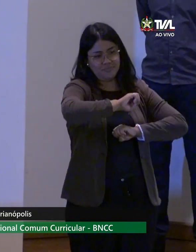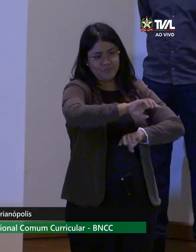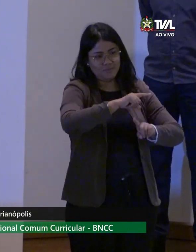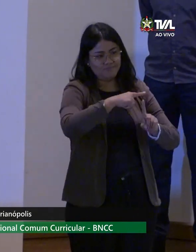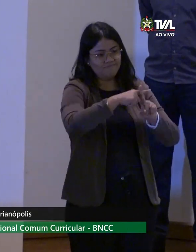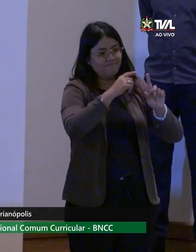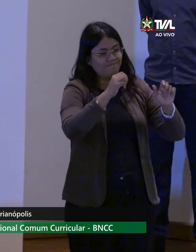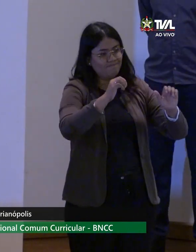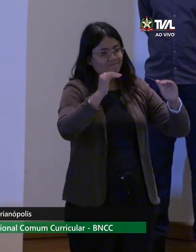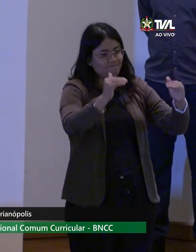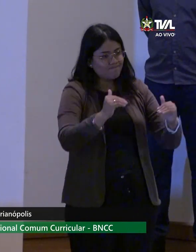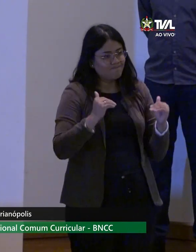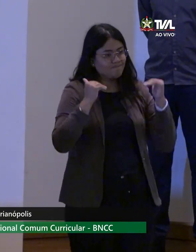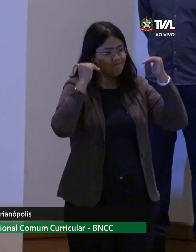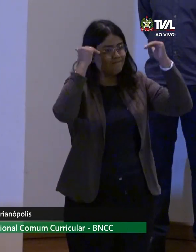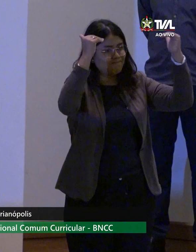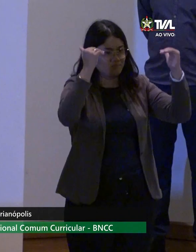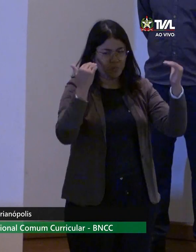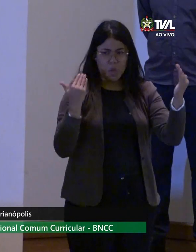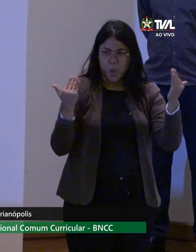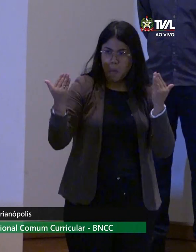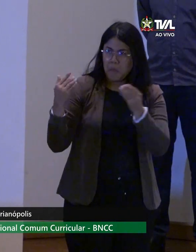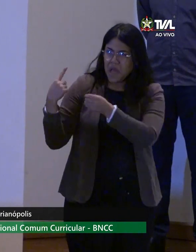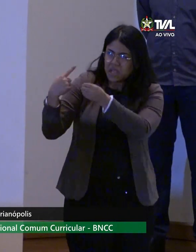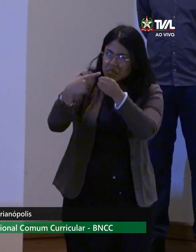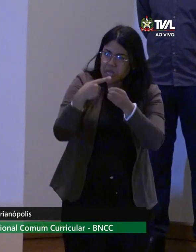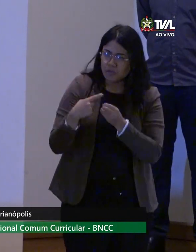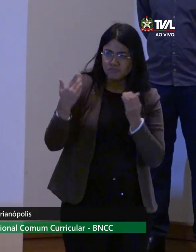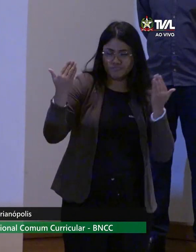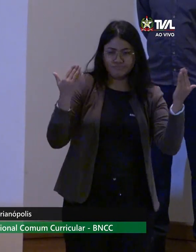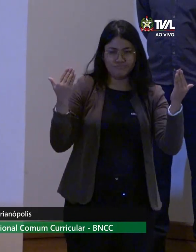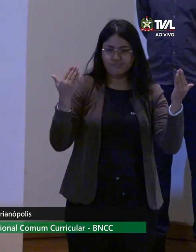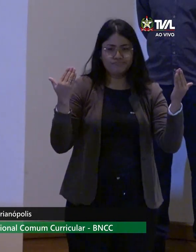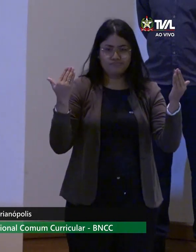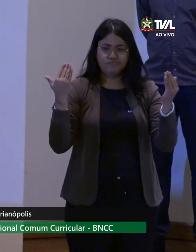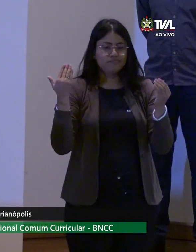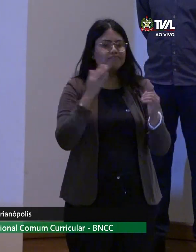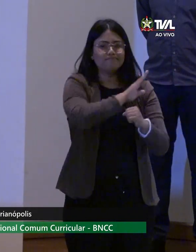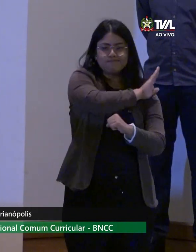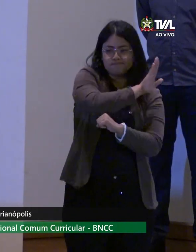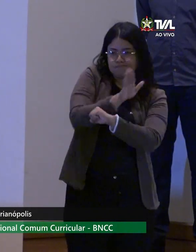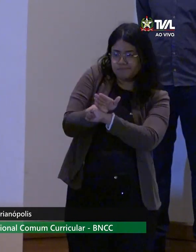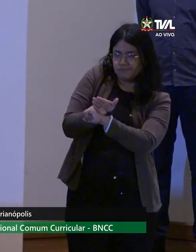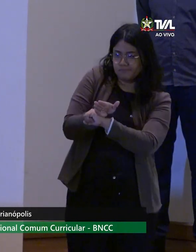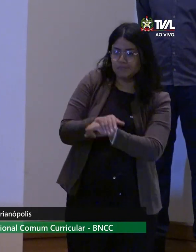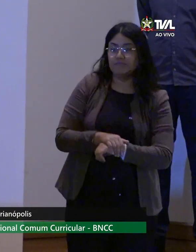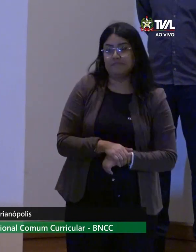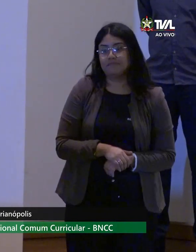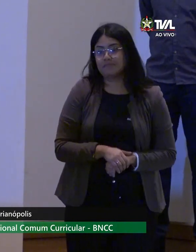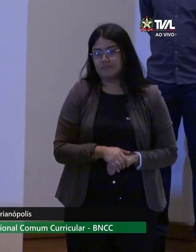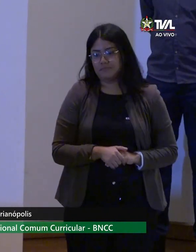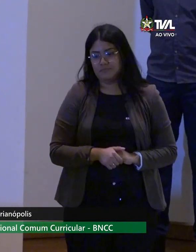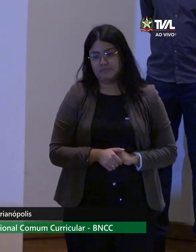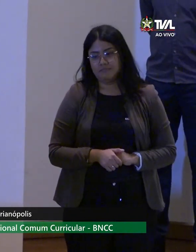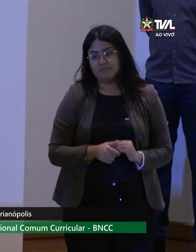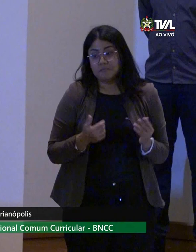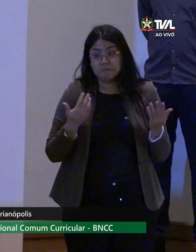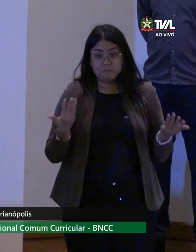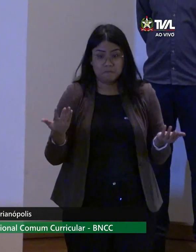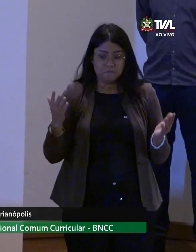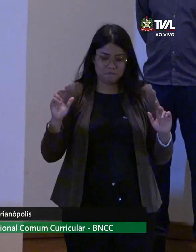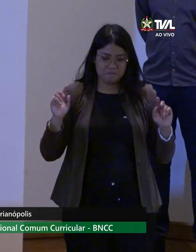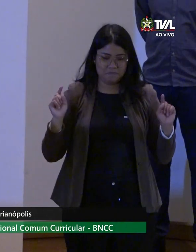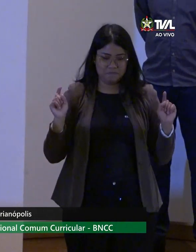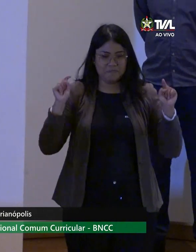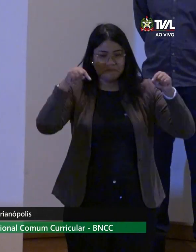altíssima qualidade incomparável com outras cidades do Brasil Então vem aqui hoje